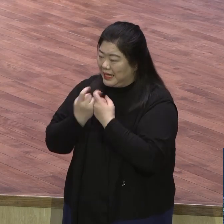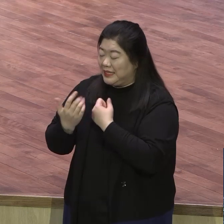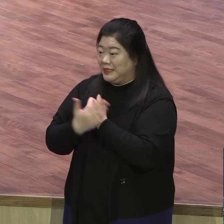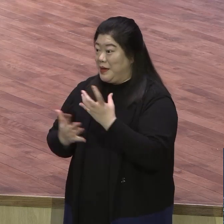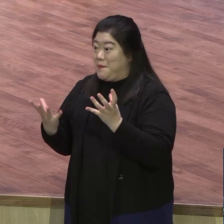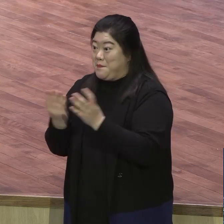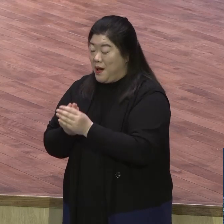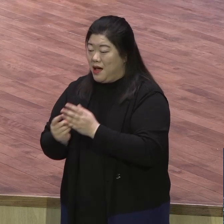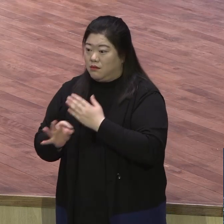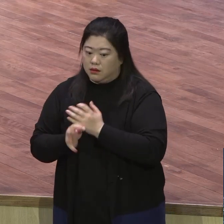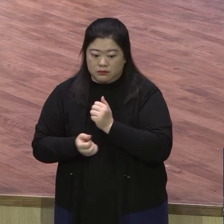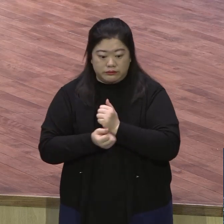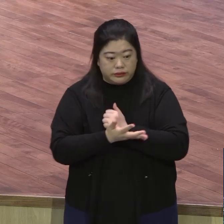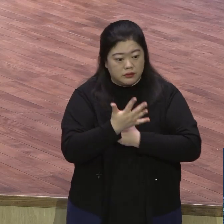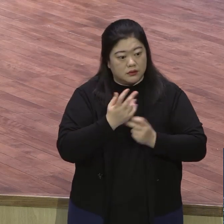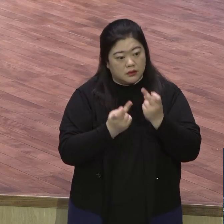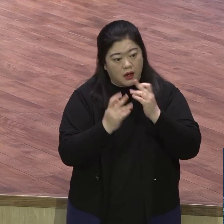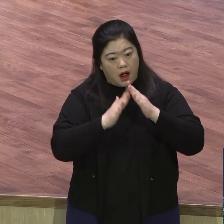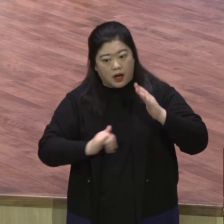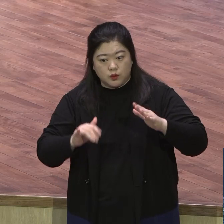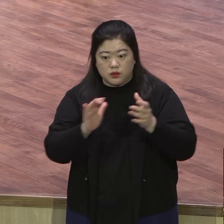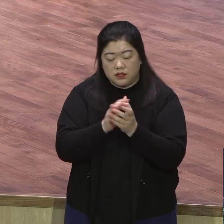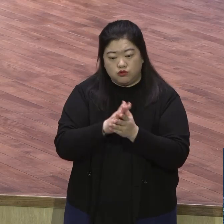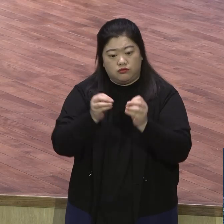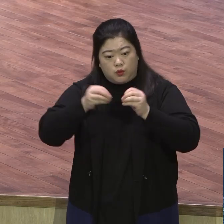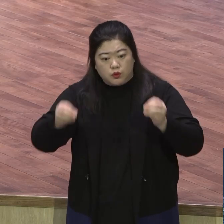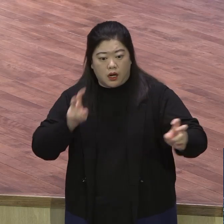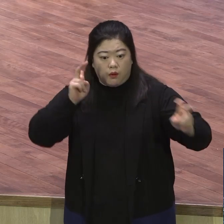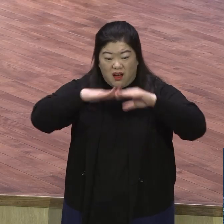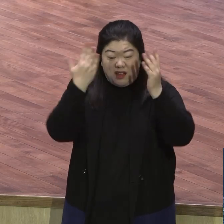형제들 중에 가족들 중에 다 말만 하면